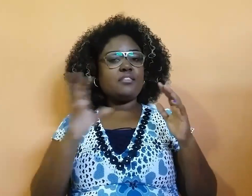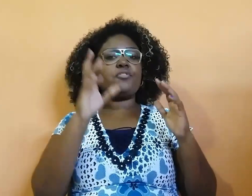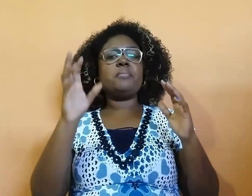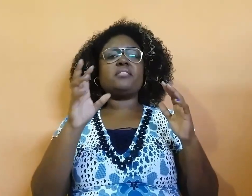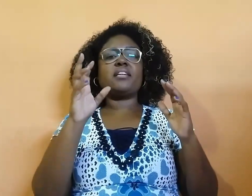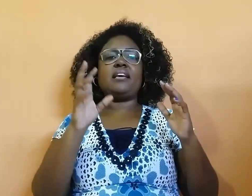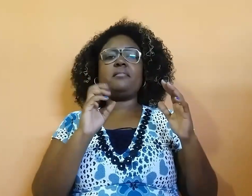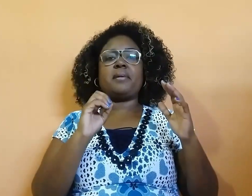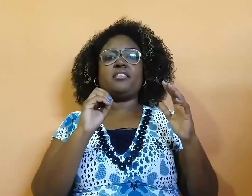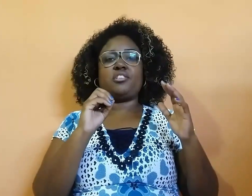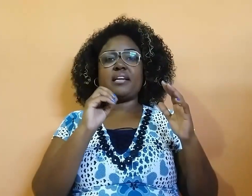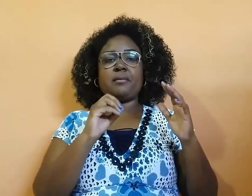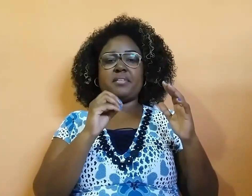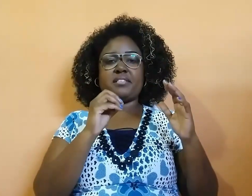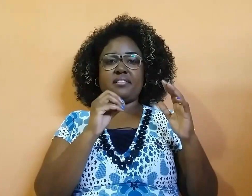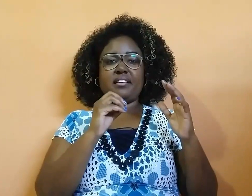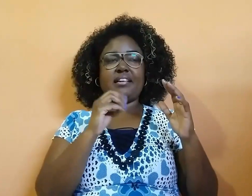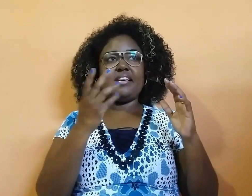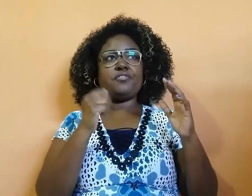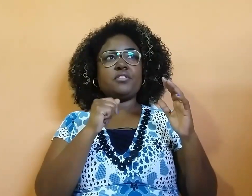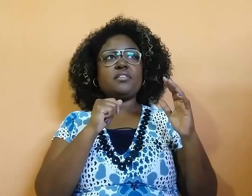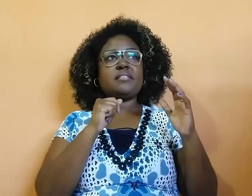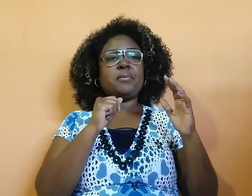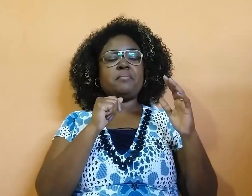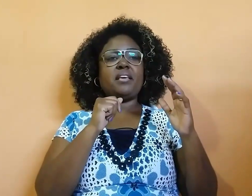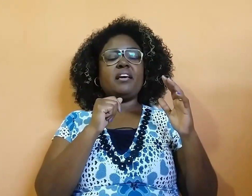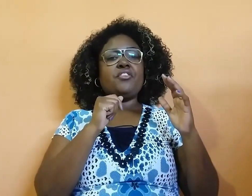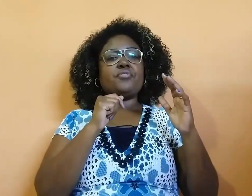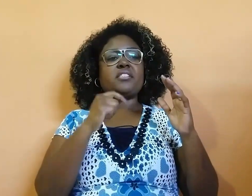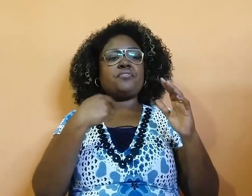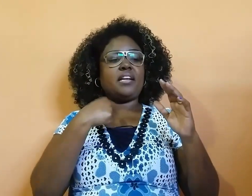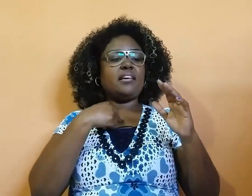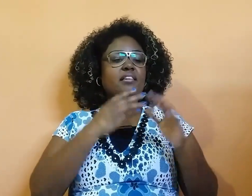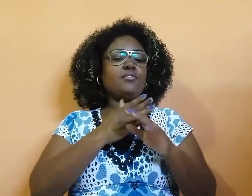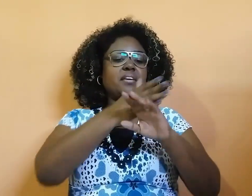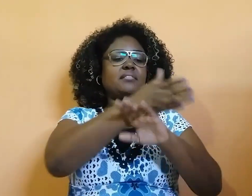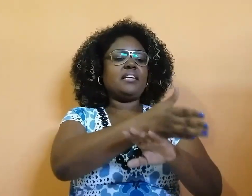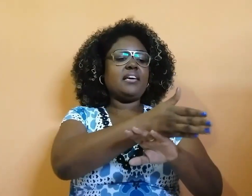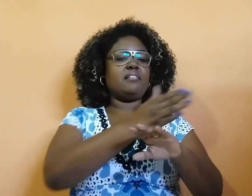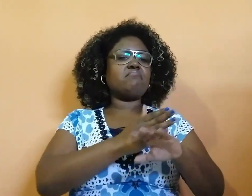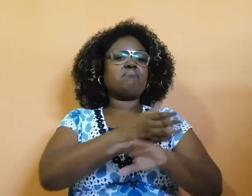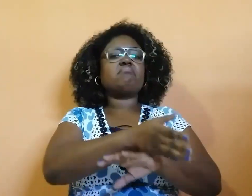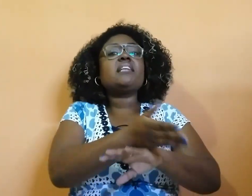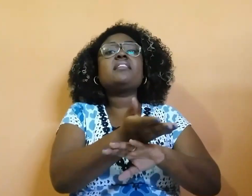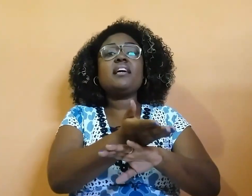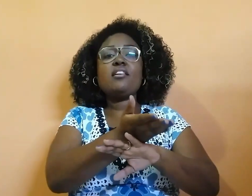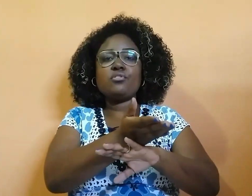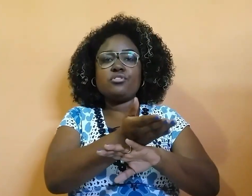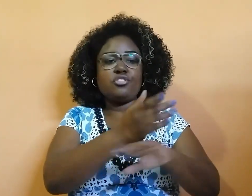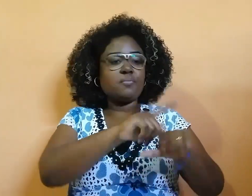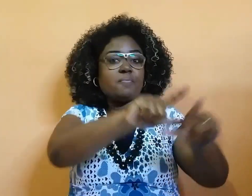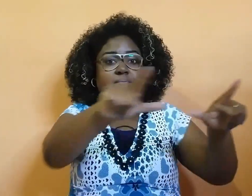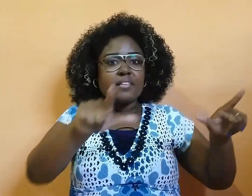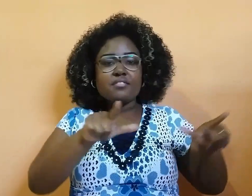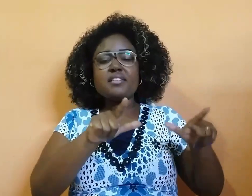está formando aquela imagem na cabeça dele e aí ele falou assim para mim você fala eu entrei entrei onde está